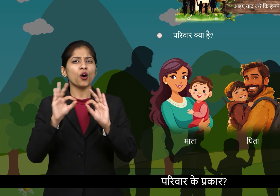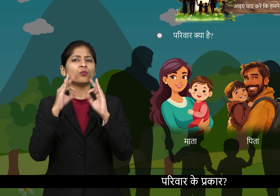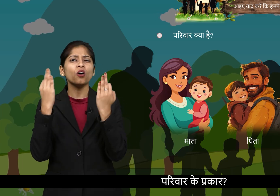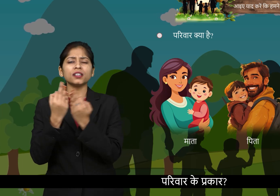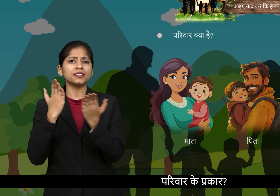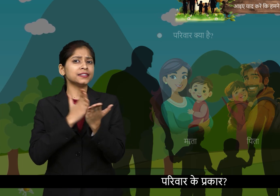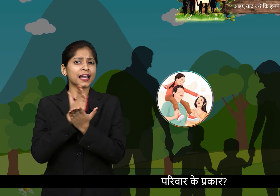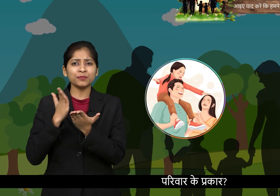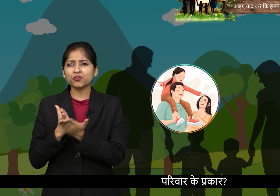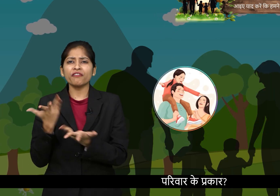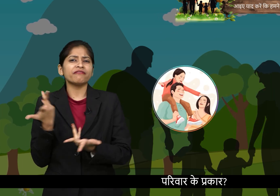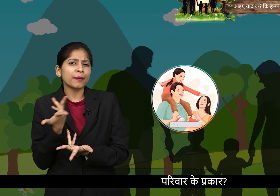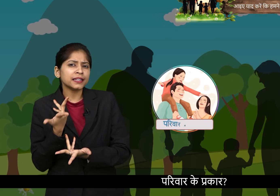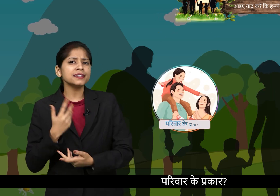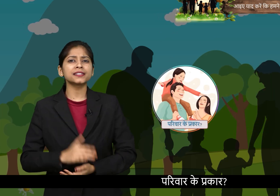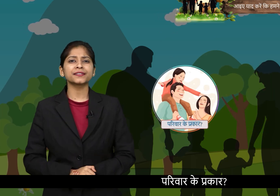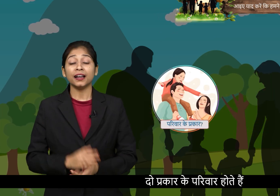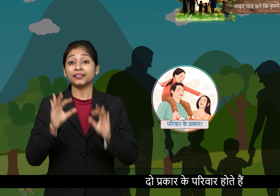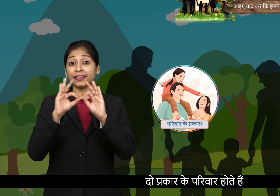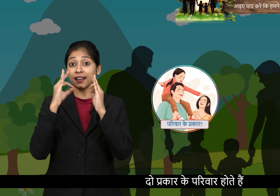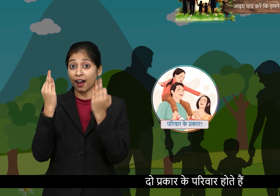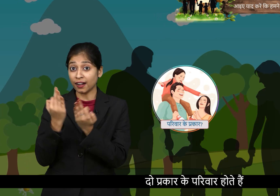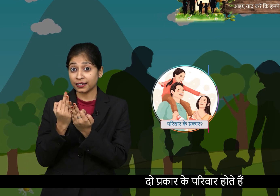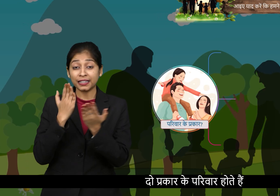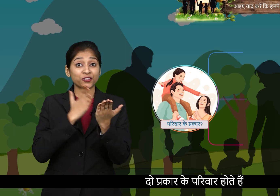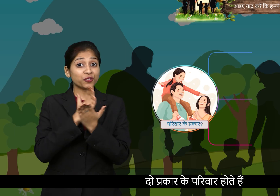परिवार के प्रकार। 2 प्रकार के परिवार होते हैं,